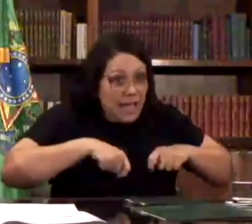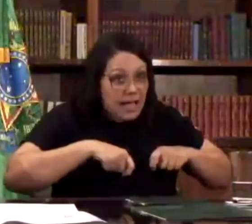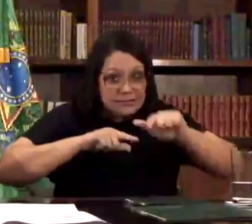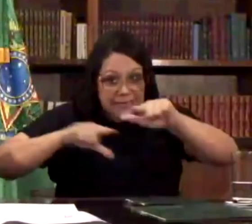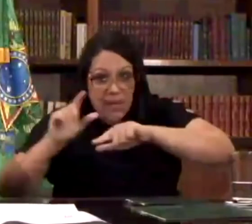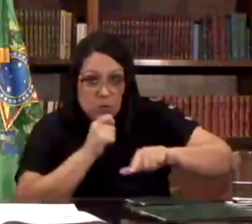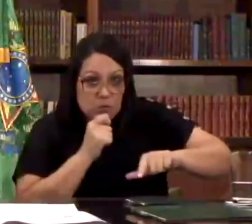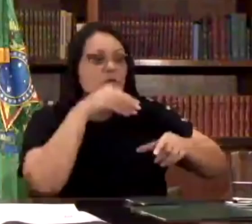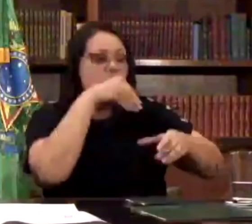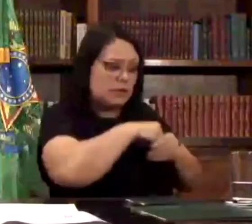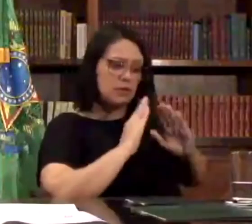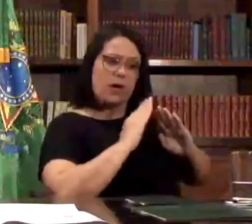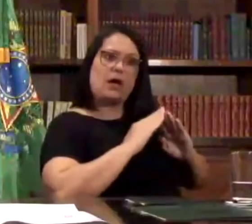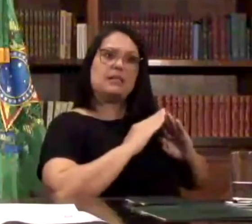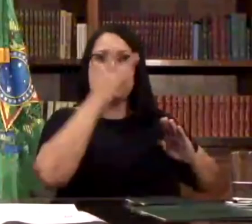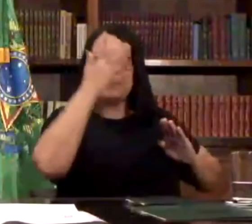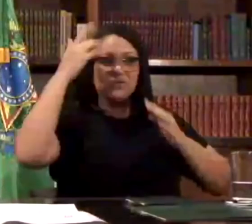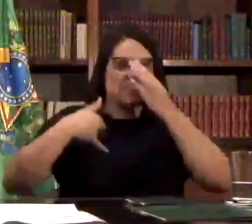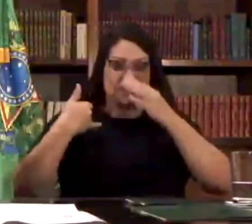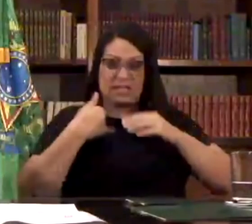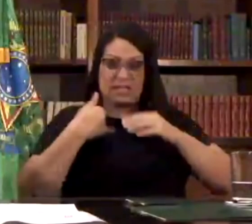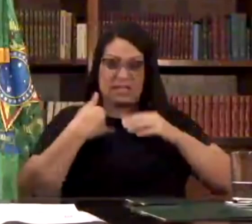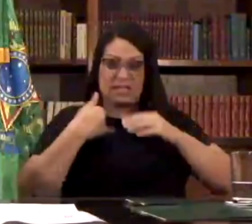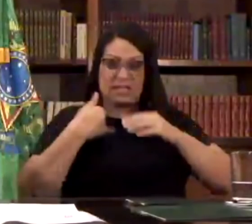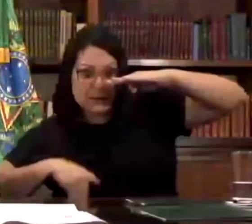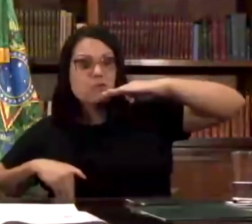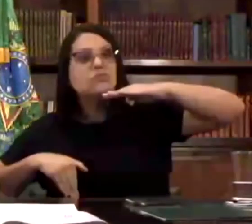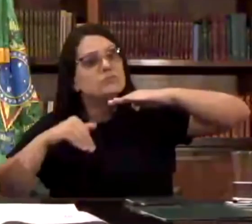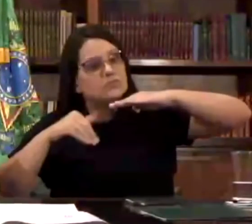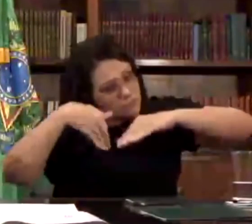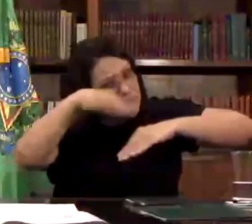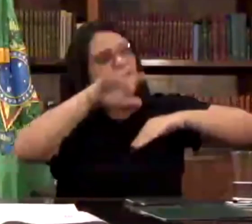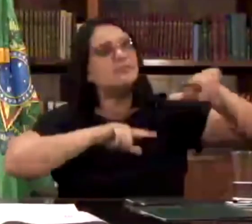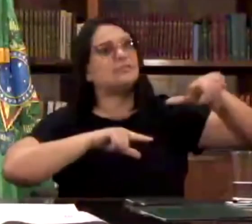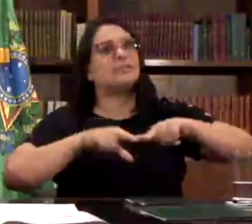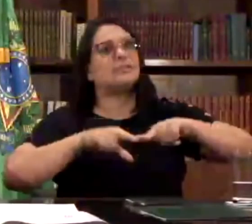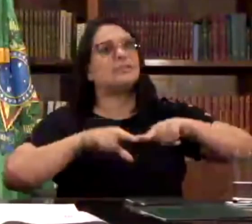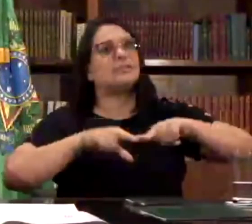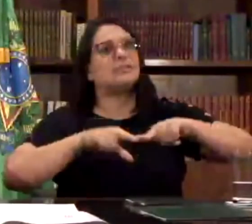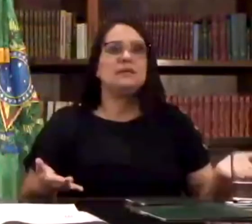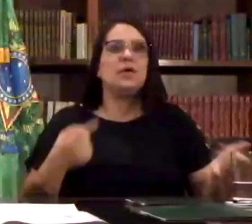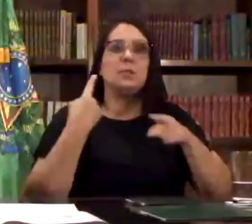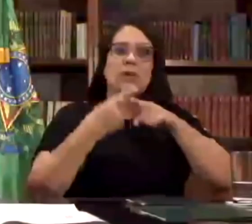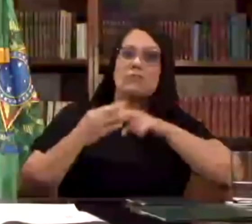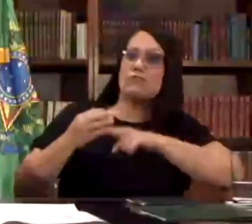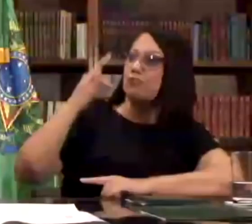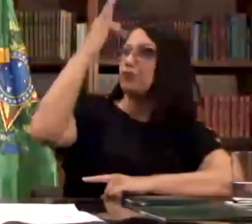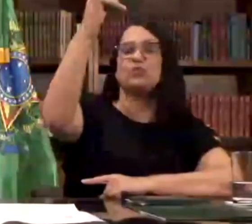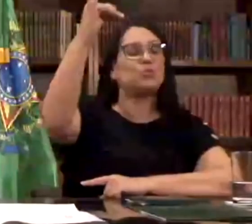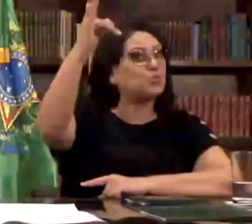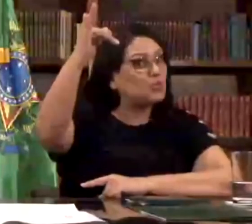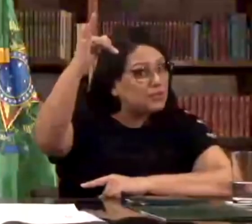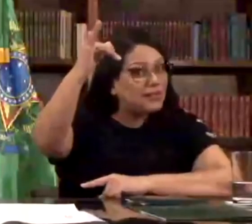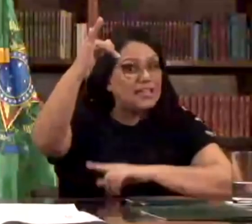trabalhar e tem que trabalhar, em especial a pessoa abaixo de 40 anos, tem que ir trabalhar, porque as consequências na frente